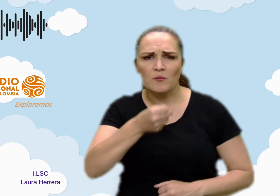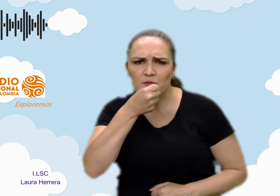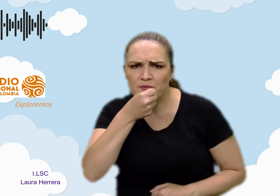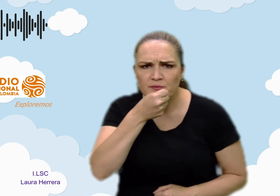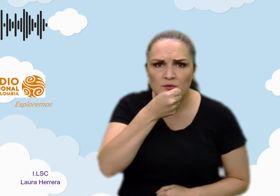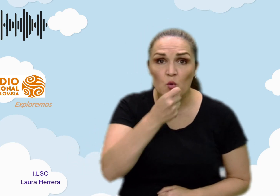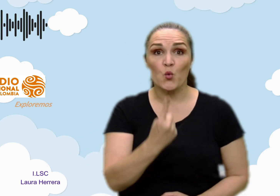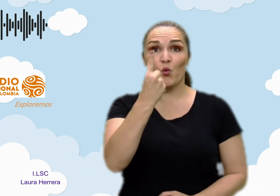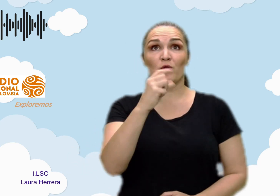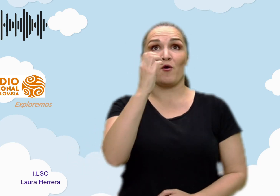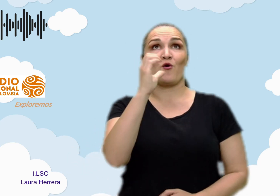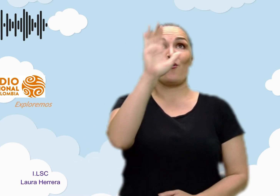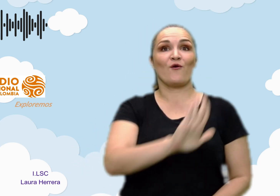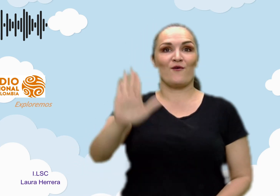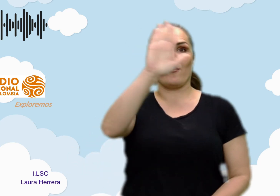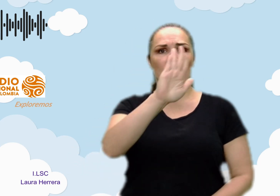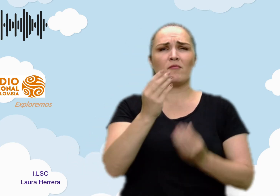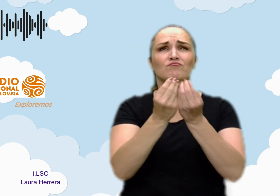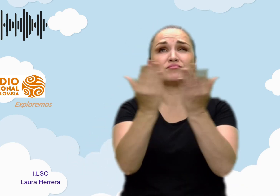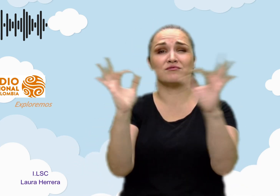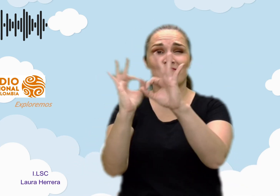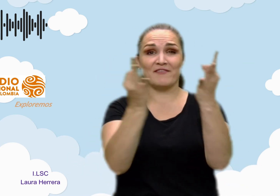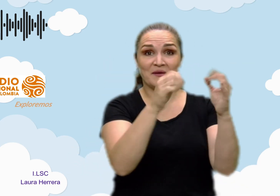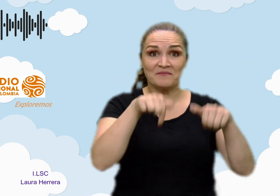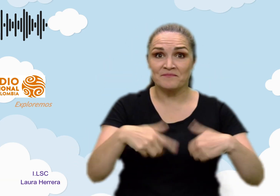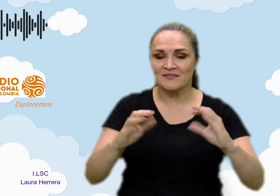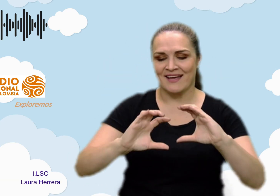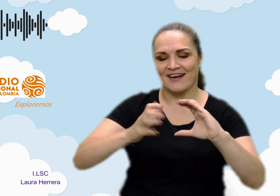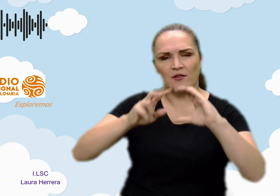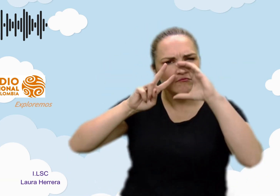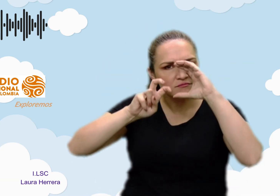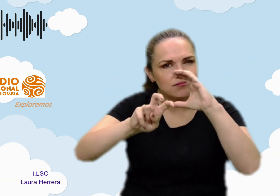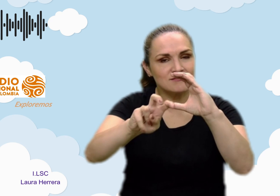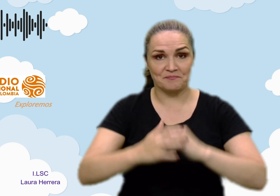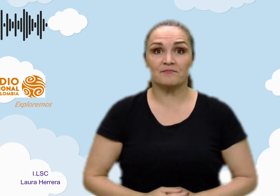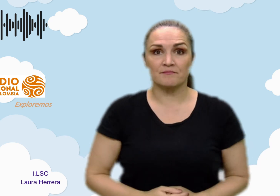Estás escuchando Un País, Muchas Familias en Exploremos.